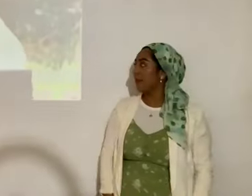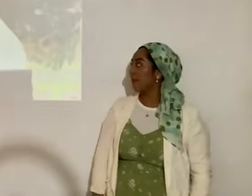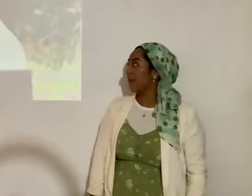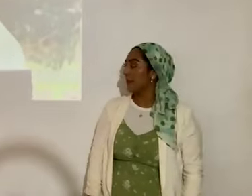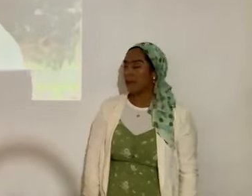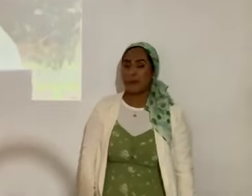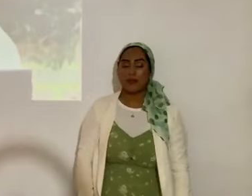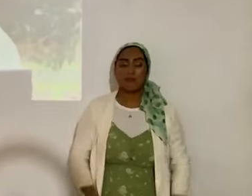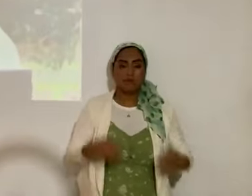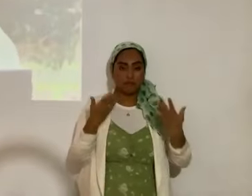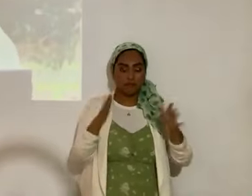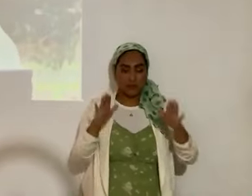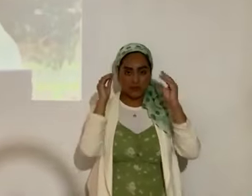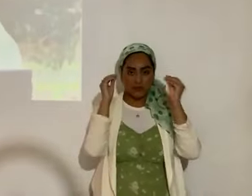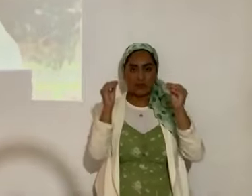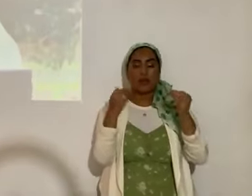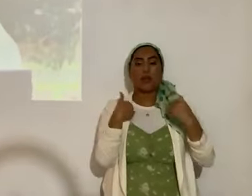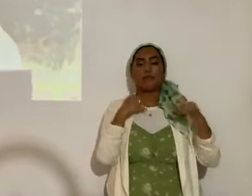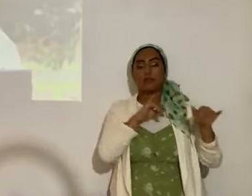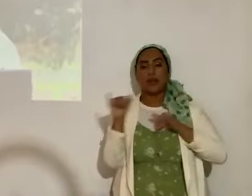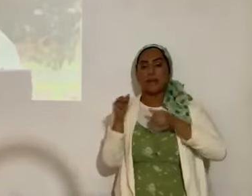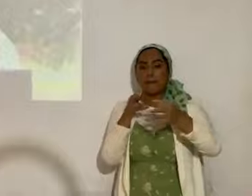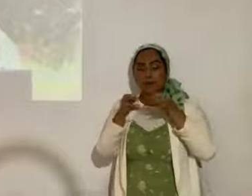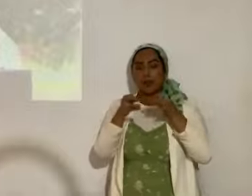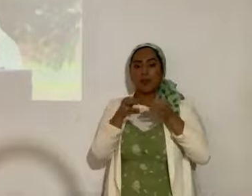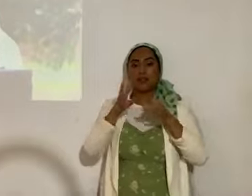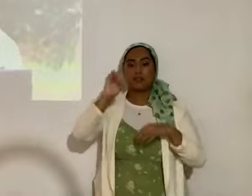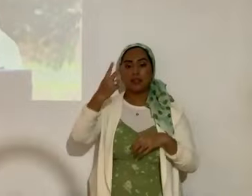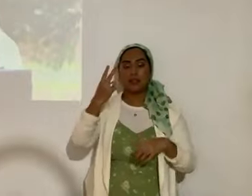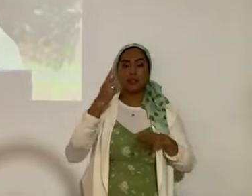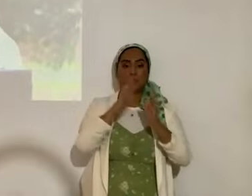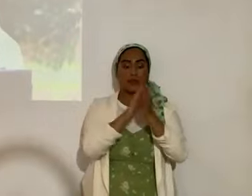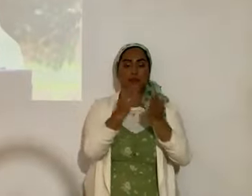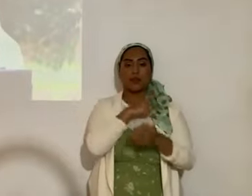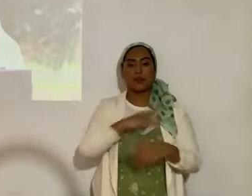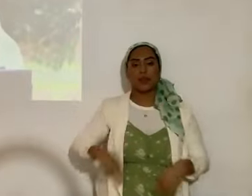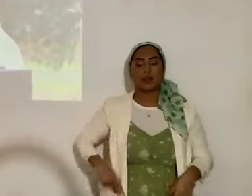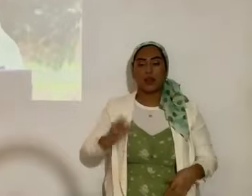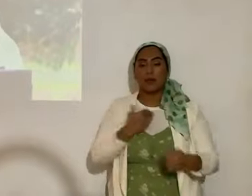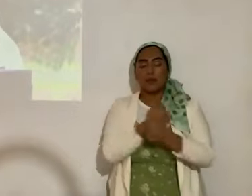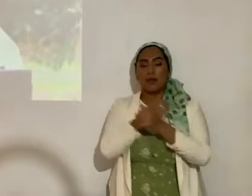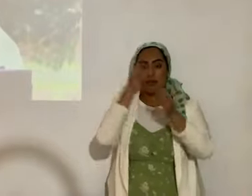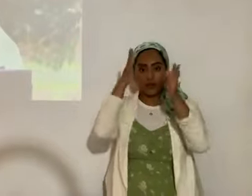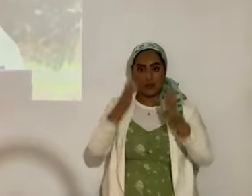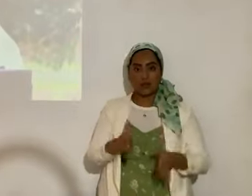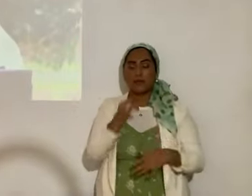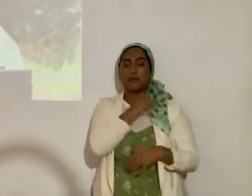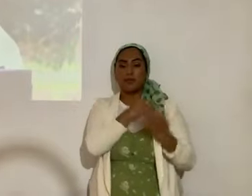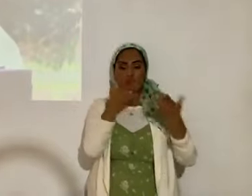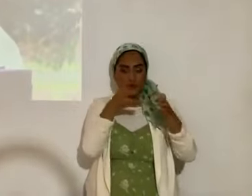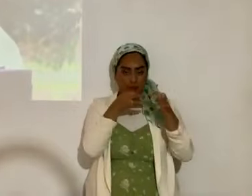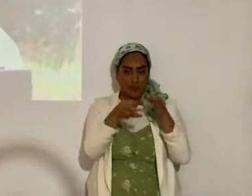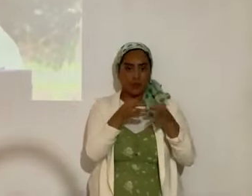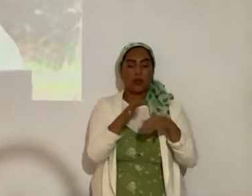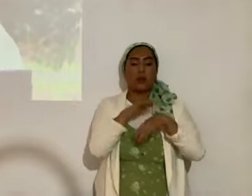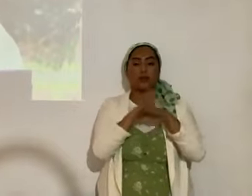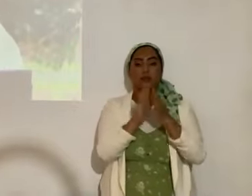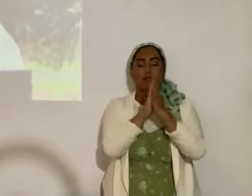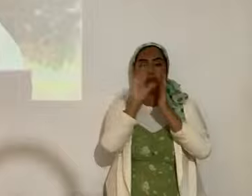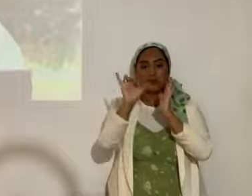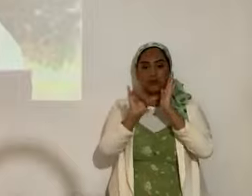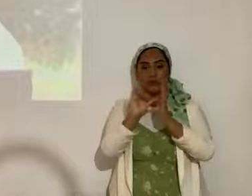eso ya se nos ha administrado Está también explicado segundo libro de Reyes por nuestro amado ruido Doctor Javier palaciorio en